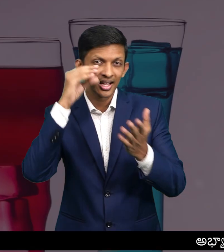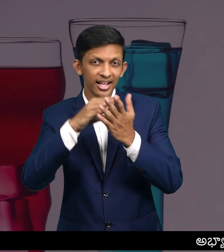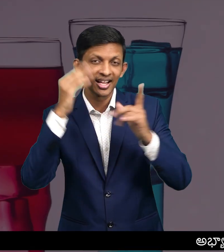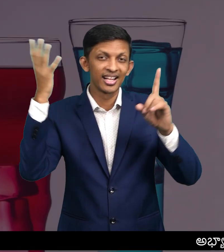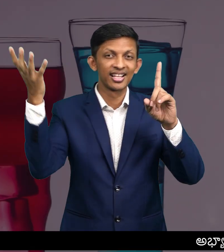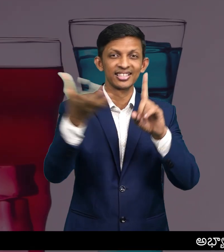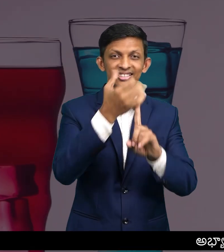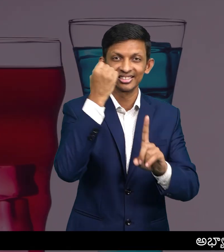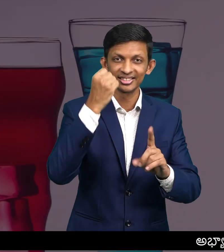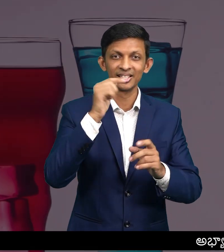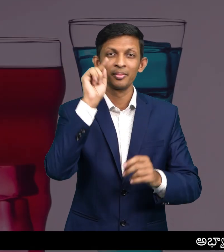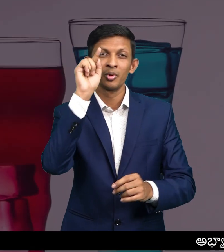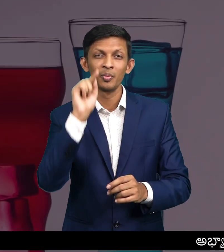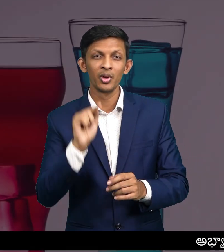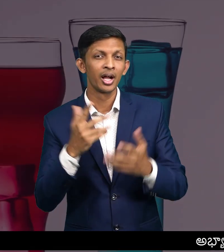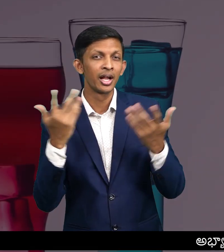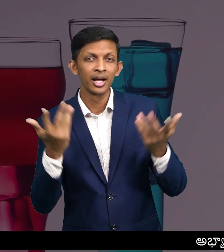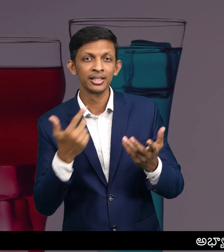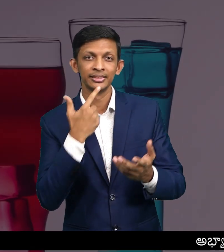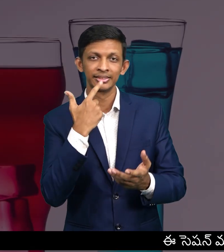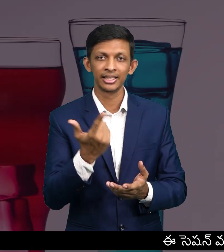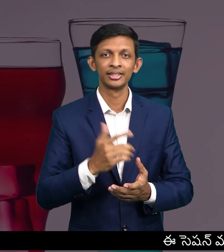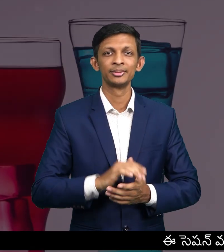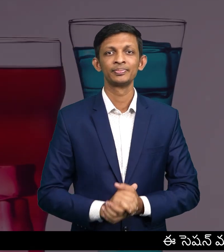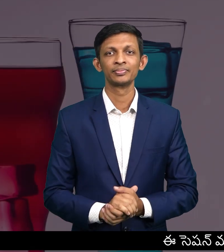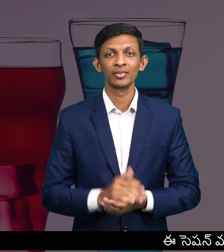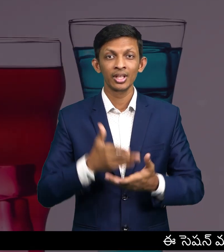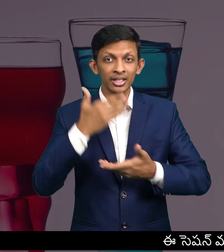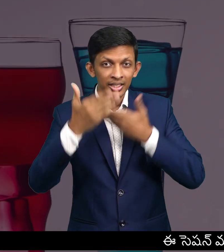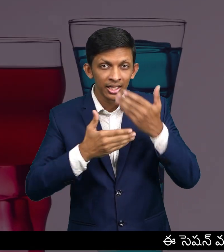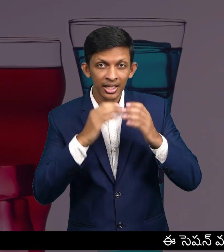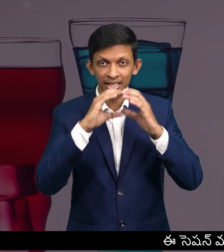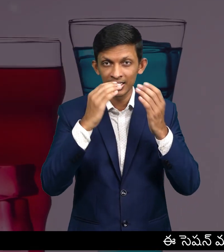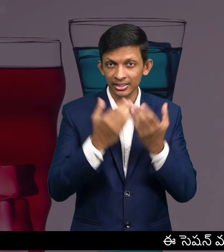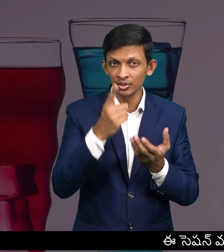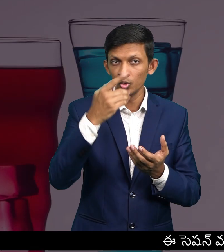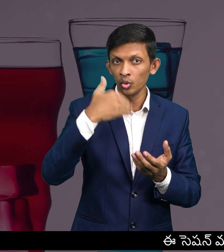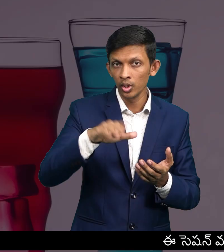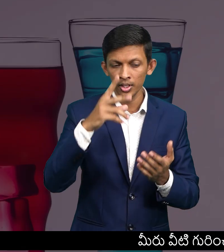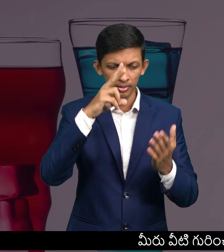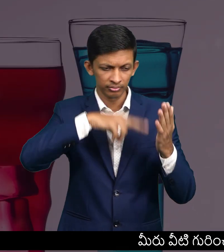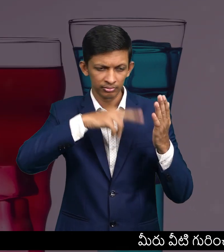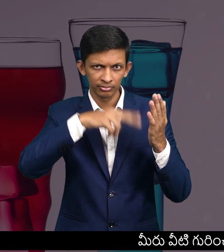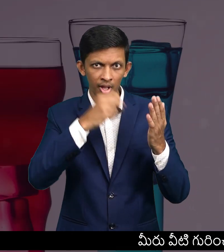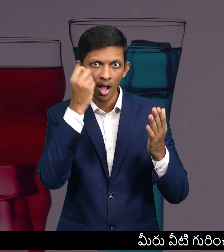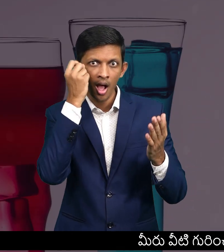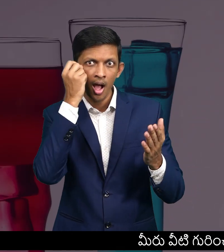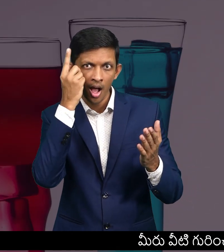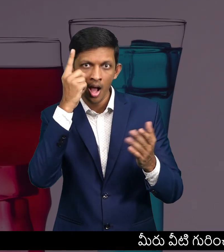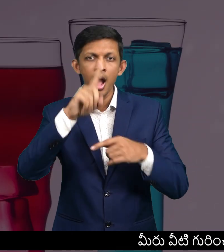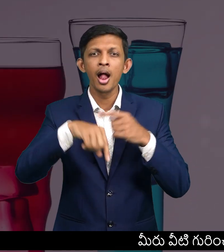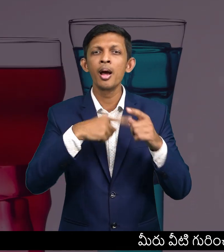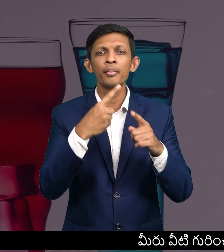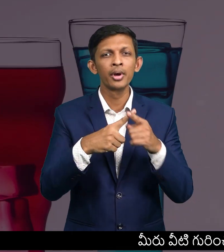అభ్యాస ఫలితాలు. ఈ సెషన్ ముగిసే సమయానికి మీరు వీటి గురించి అర్థం